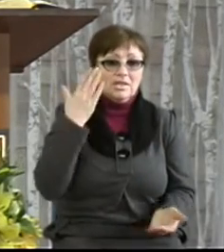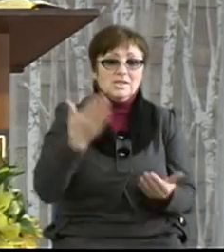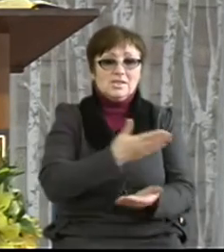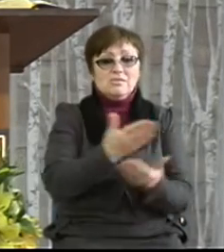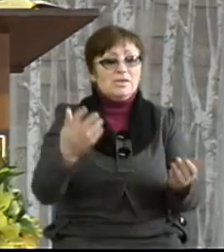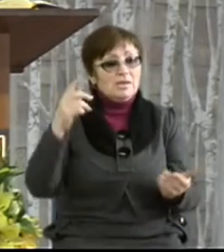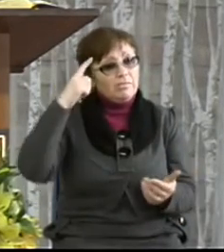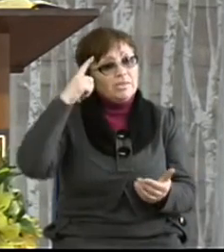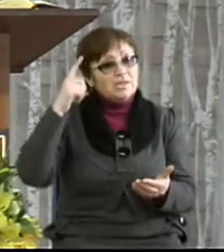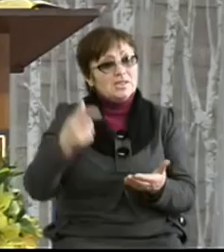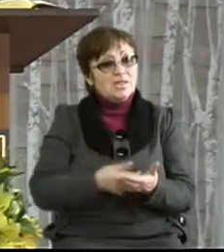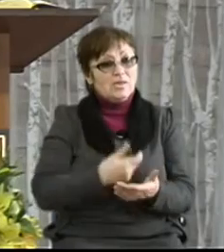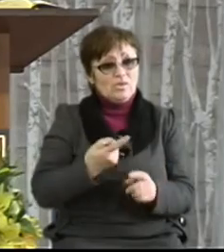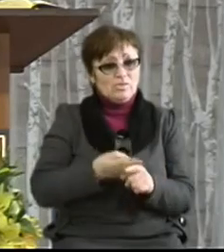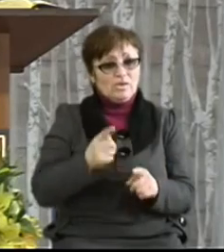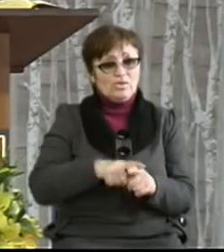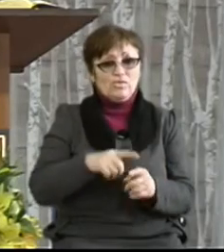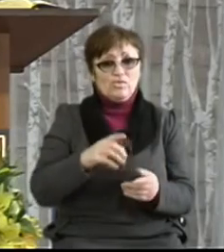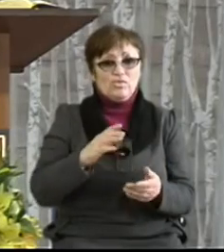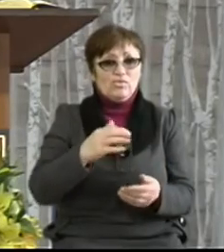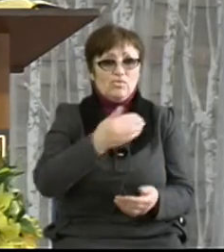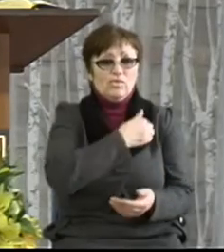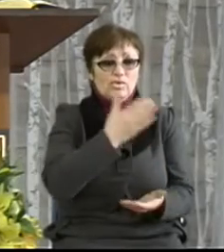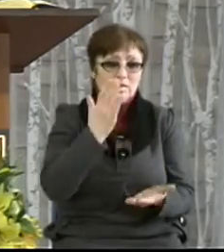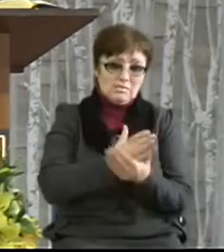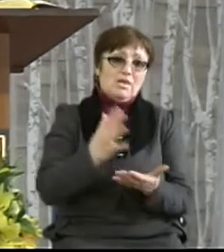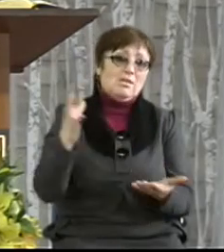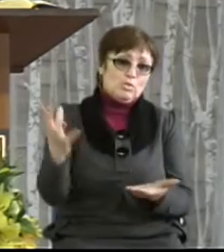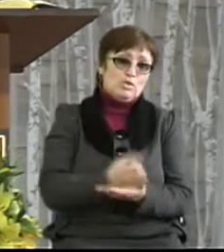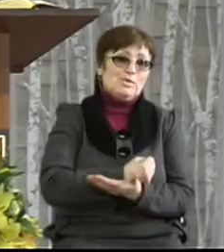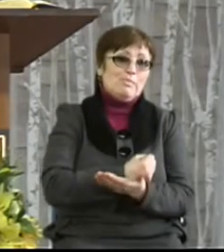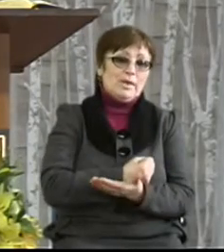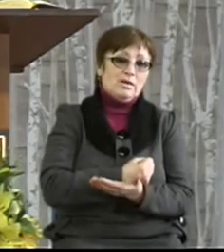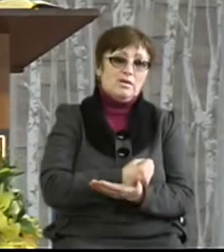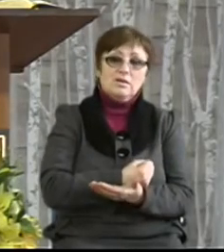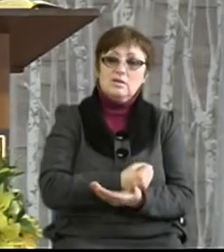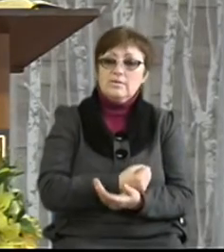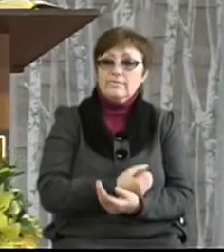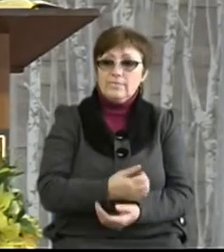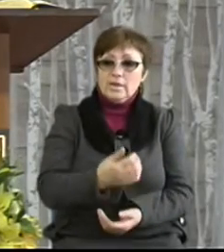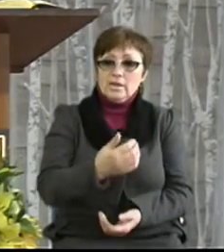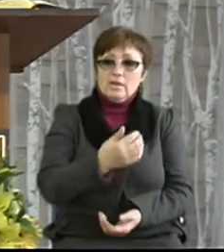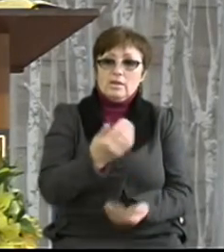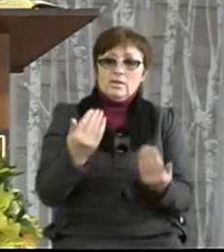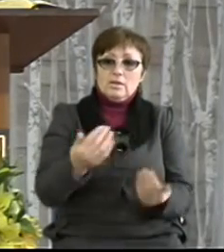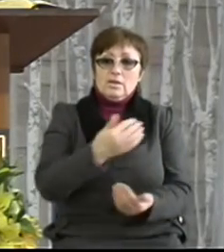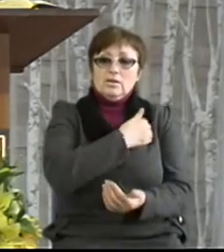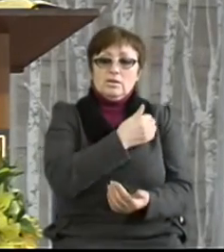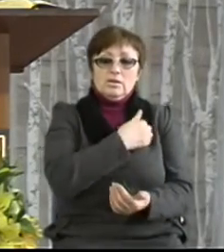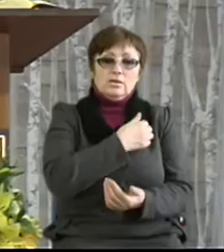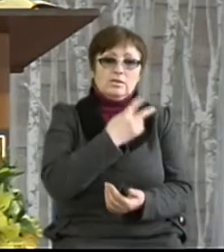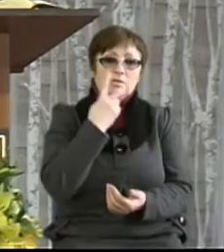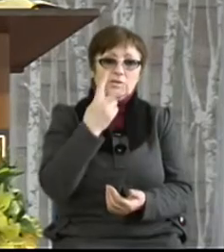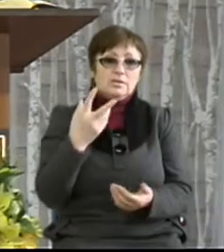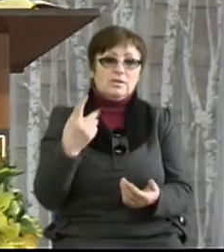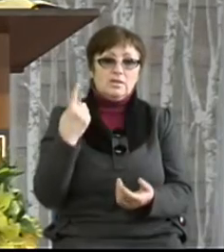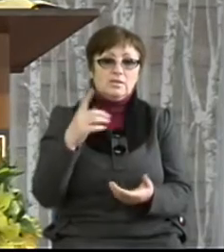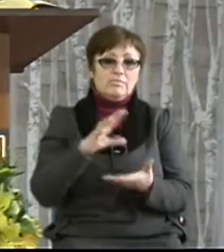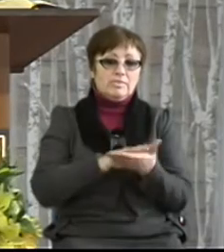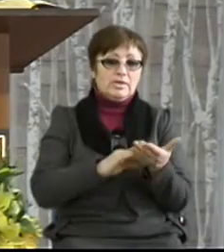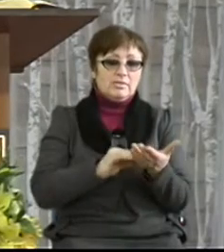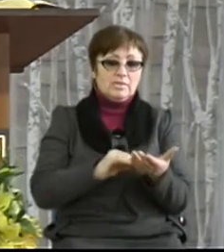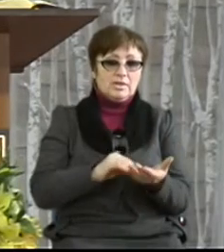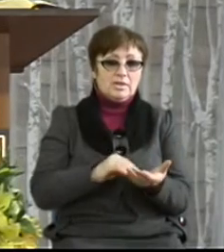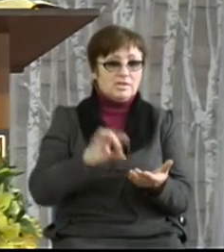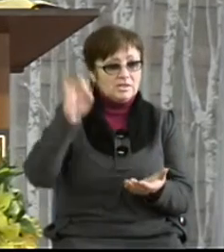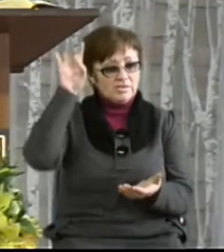мы познаем эту волю, то мы тогда имеем успех. И сегодня я хотел бы рассмотреть один известный пример, о котором, в